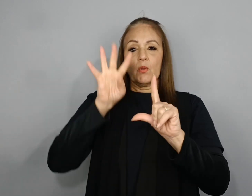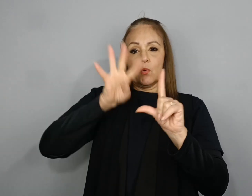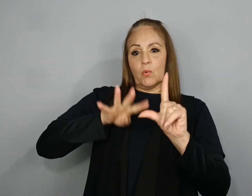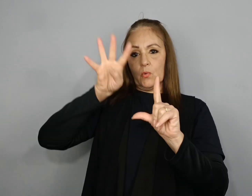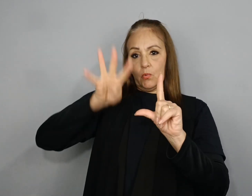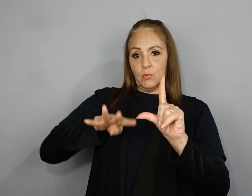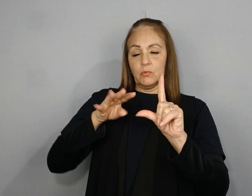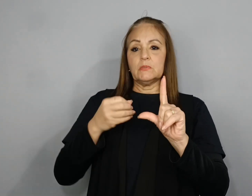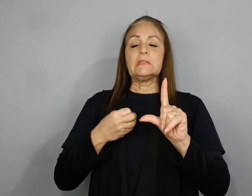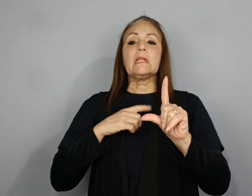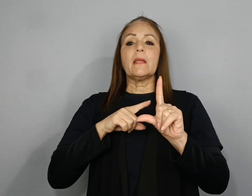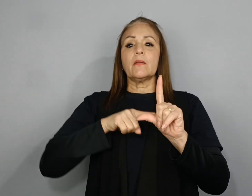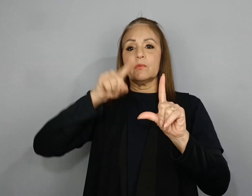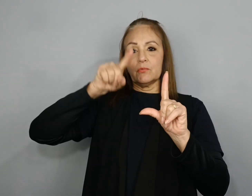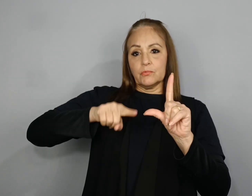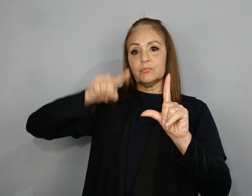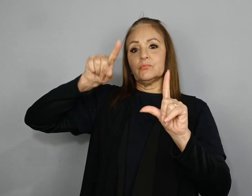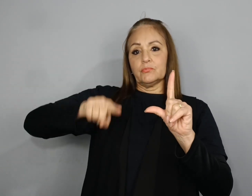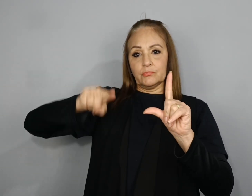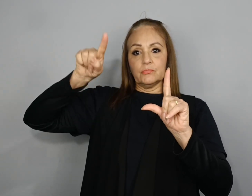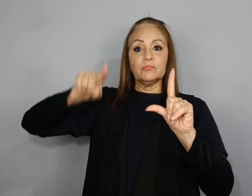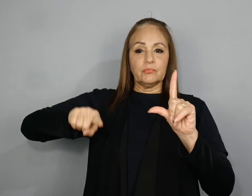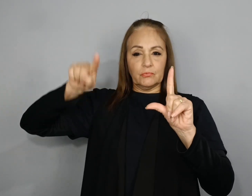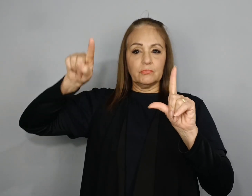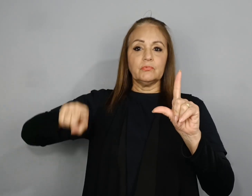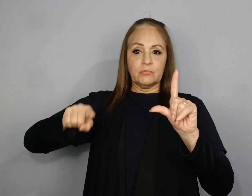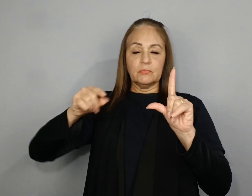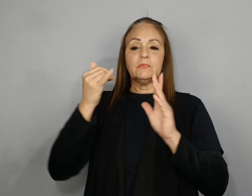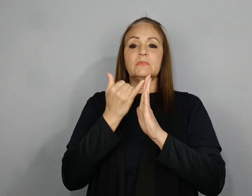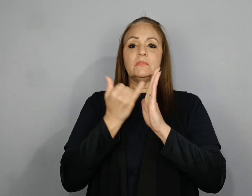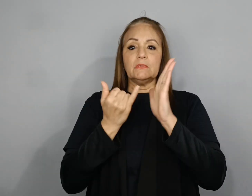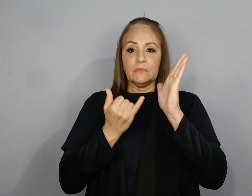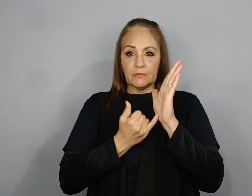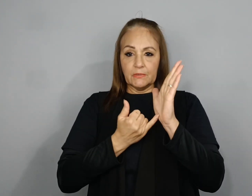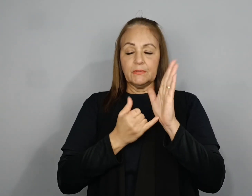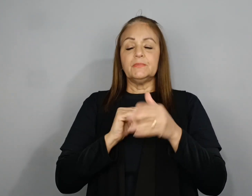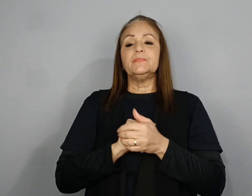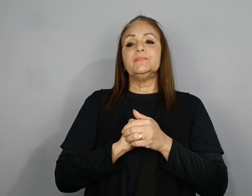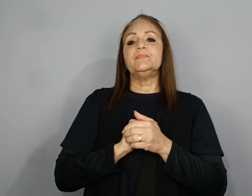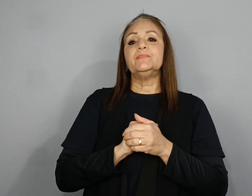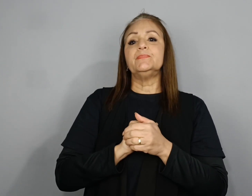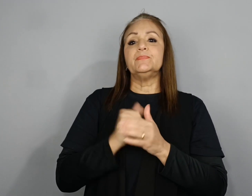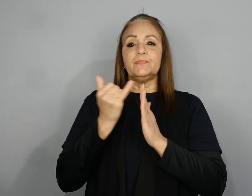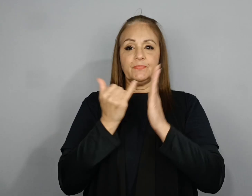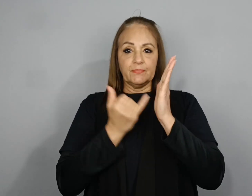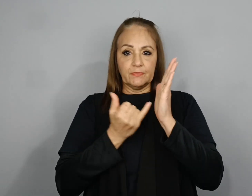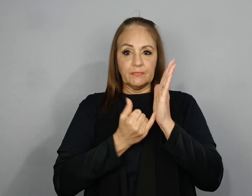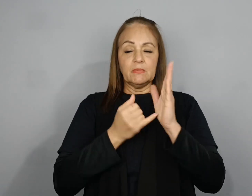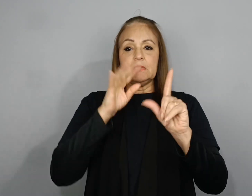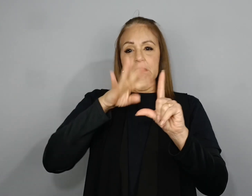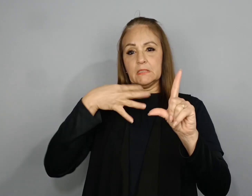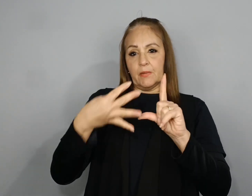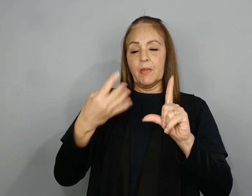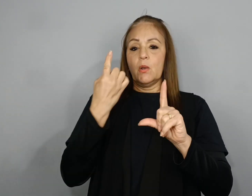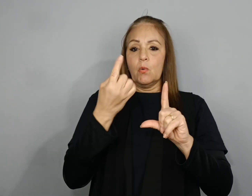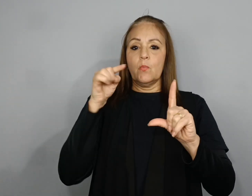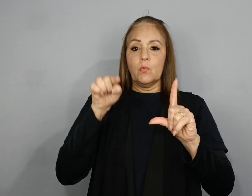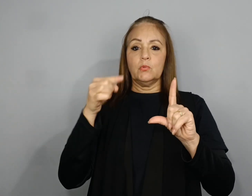intensas flutuações nos dados. Os dados da tabela 1.3 são representados no